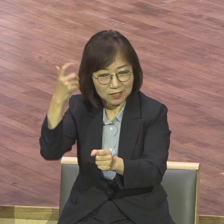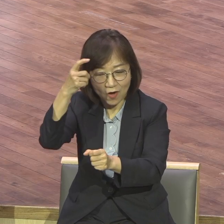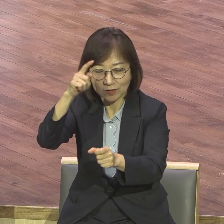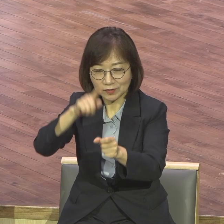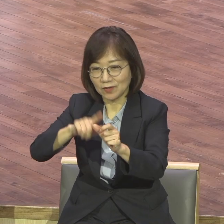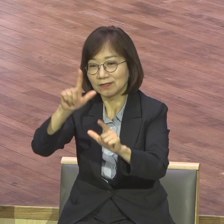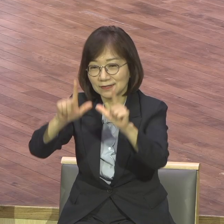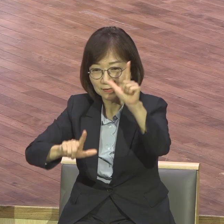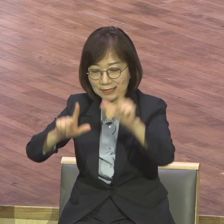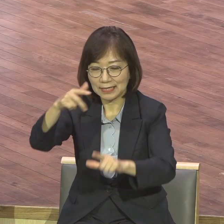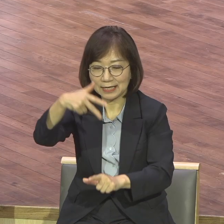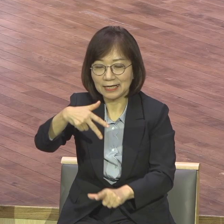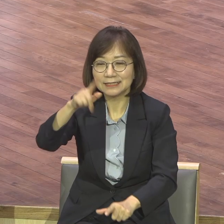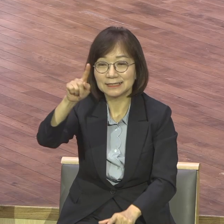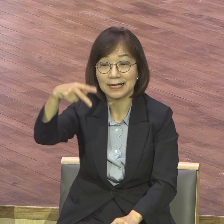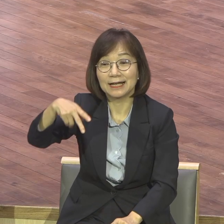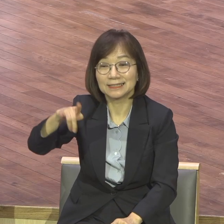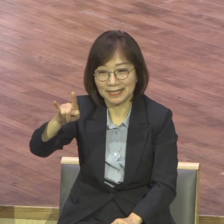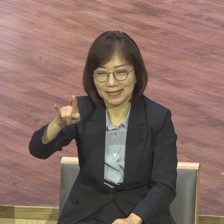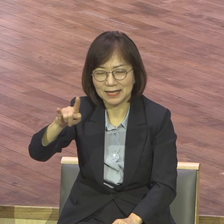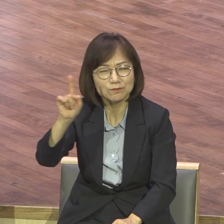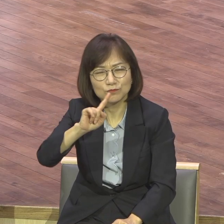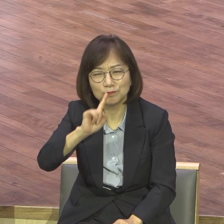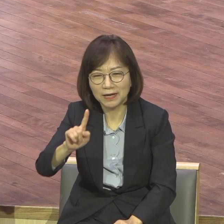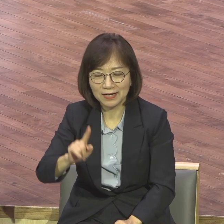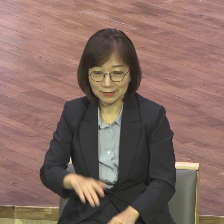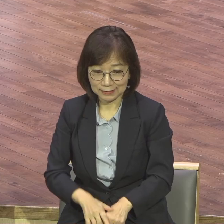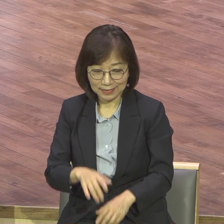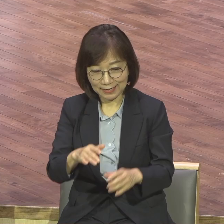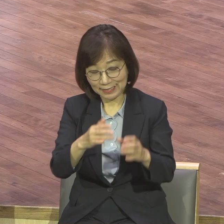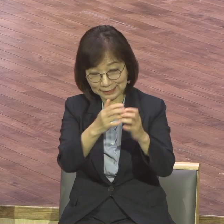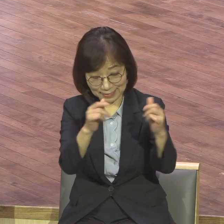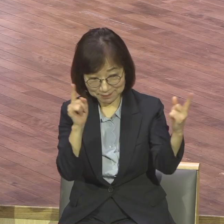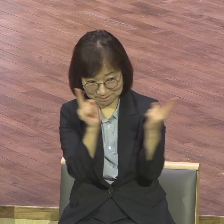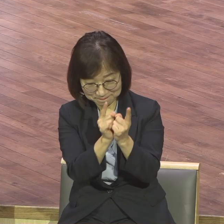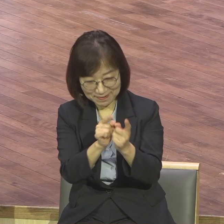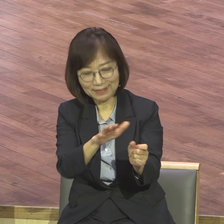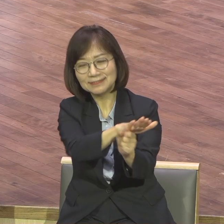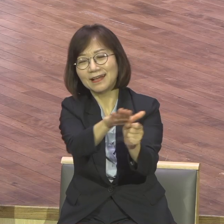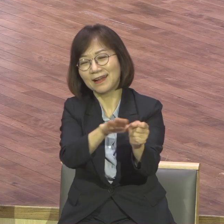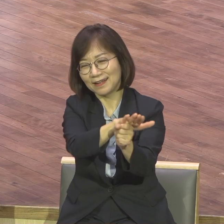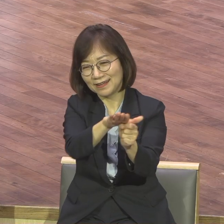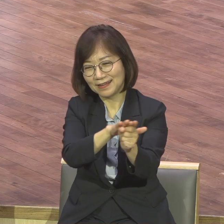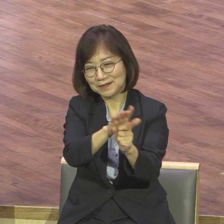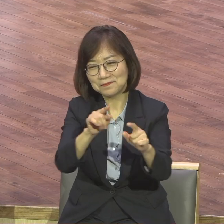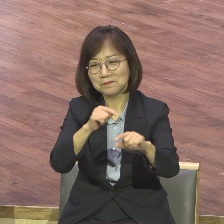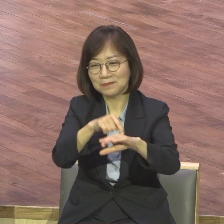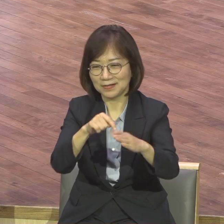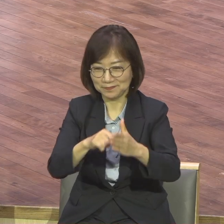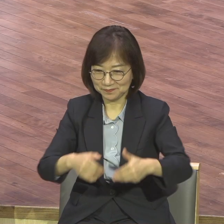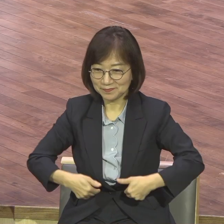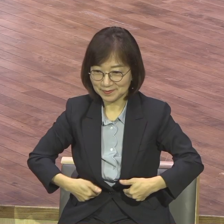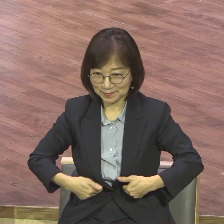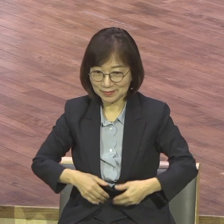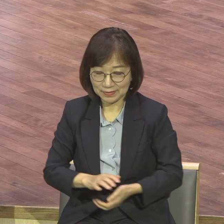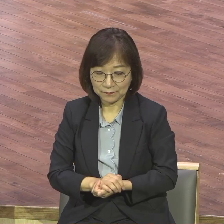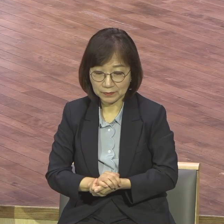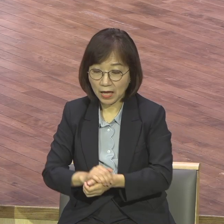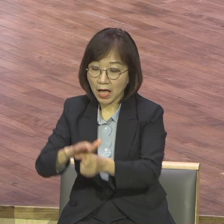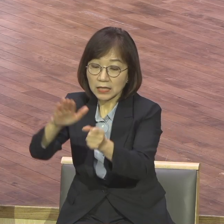돼. 사람을 사랑하는 마음. 자, 사도 바울은 본문을 통해서 우리에게 사랑의 빛 외에는